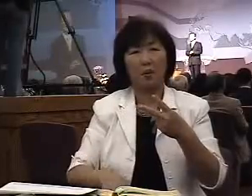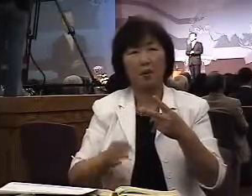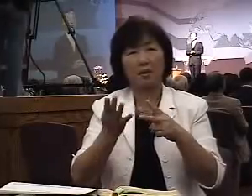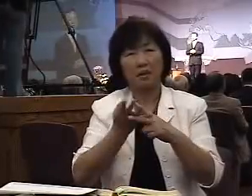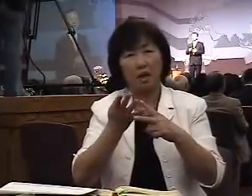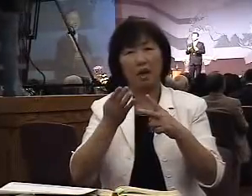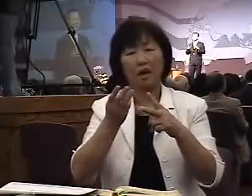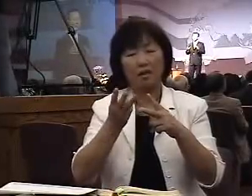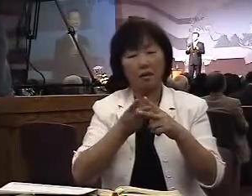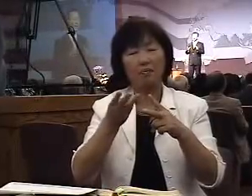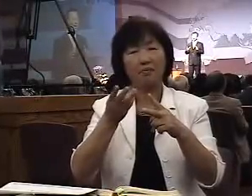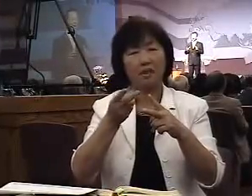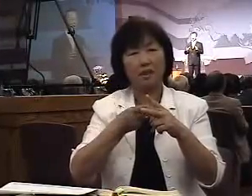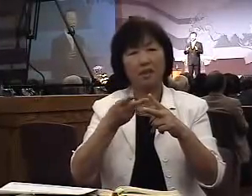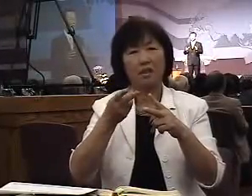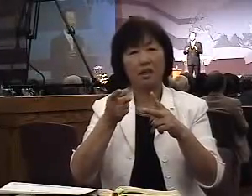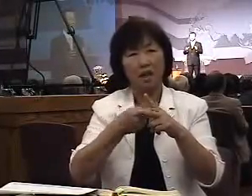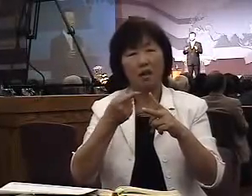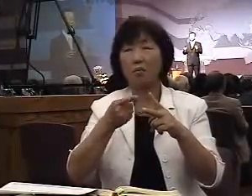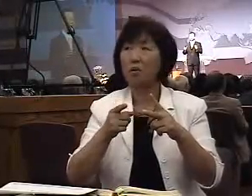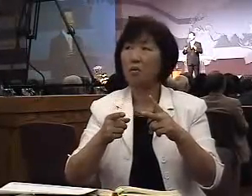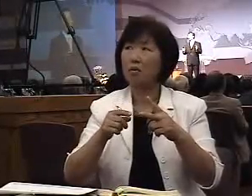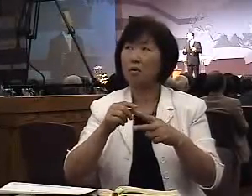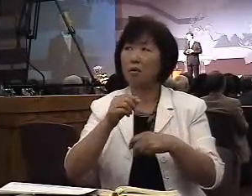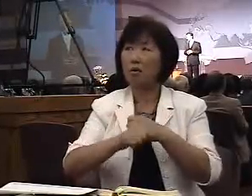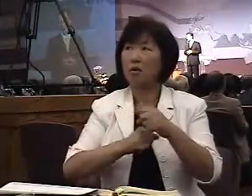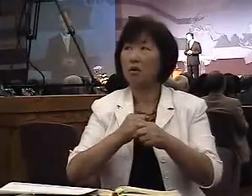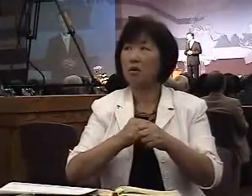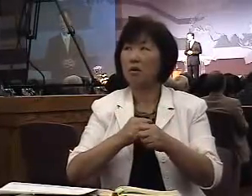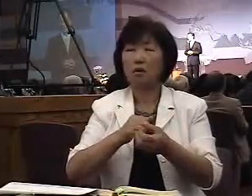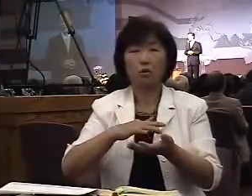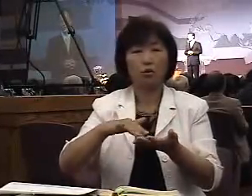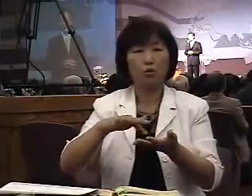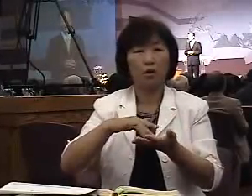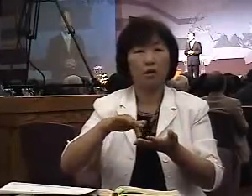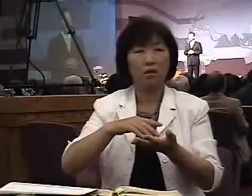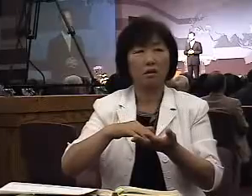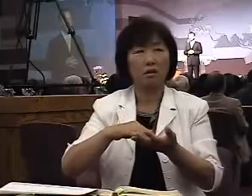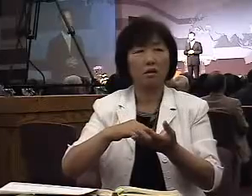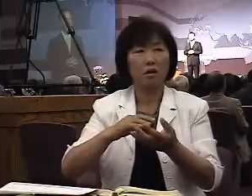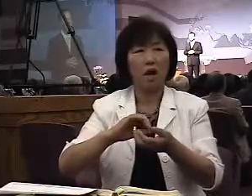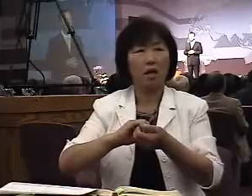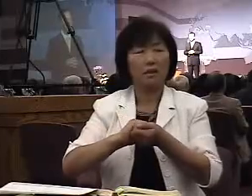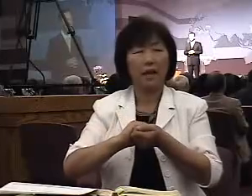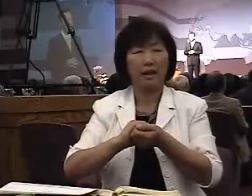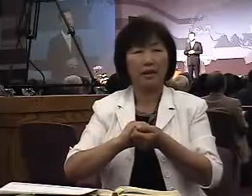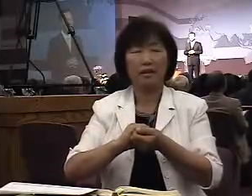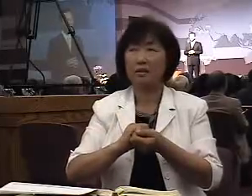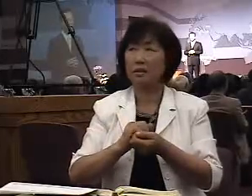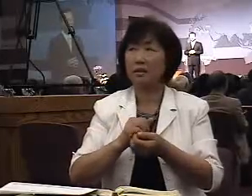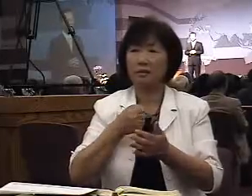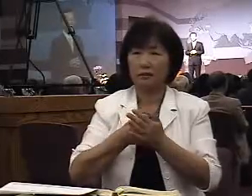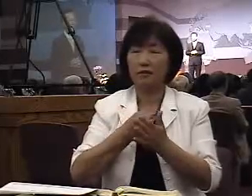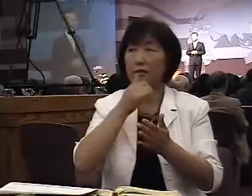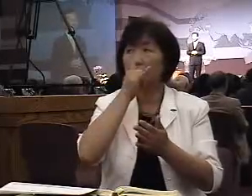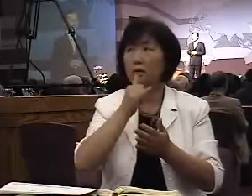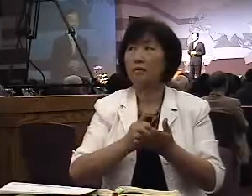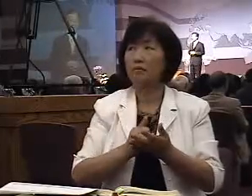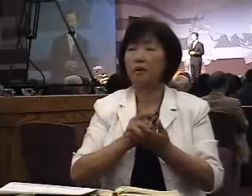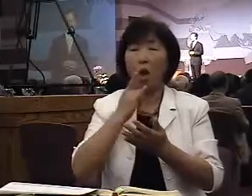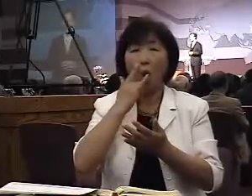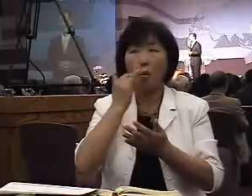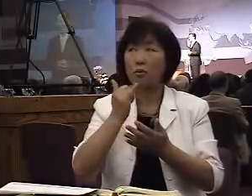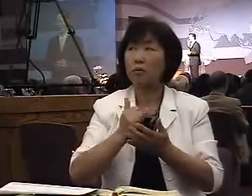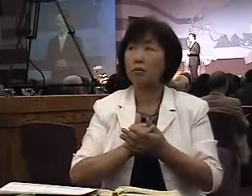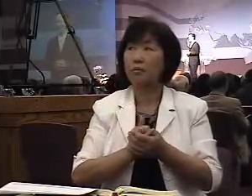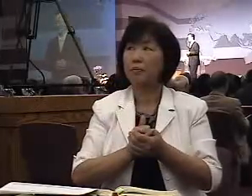그리고 그 숫자가 제한되어 있습니다. 그래서 여러분들이 우리